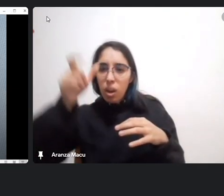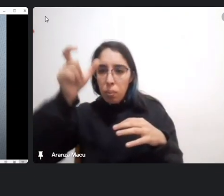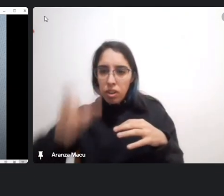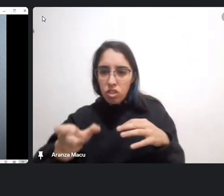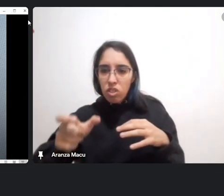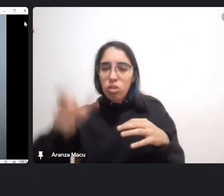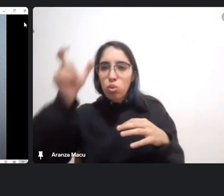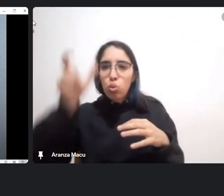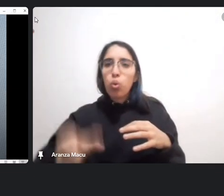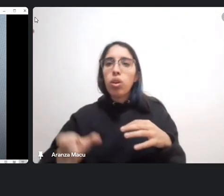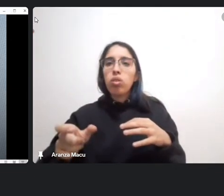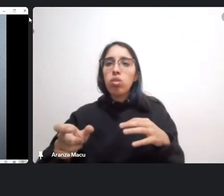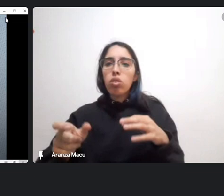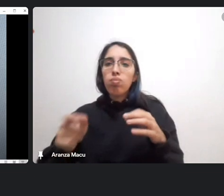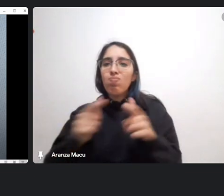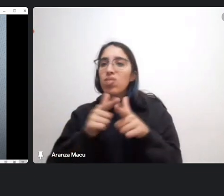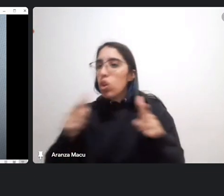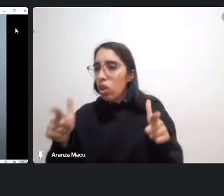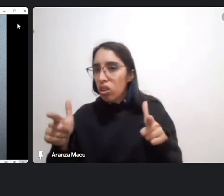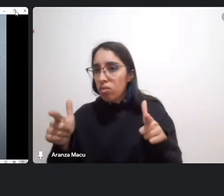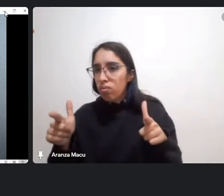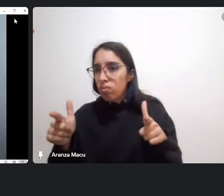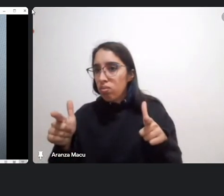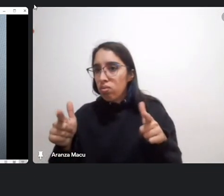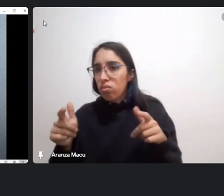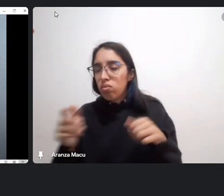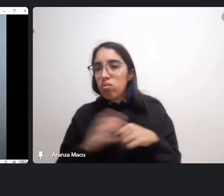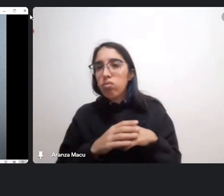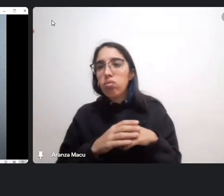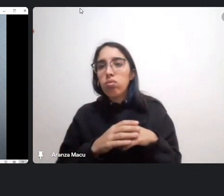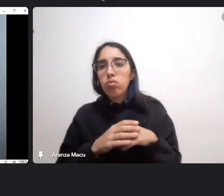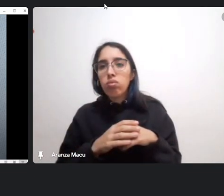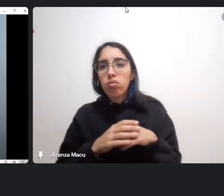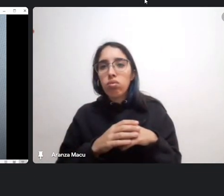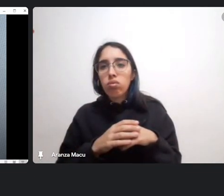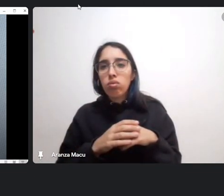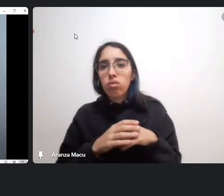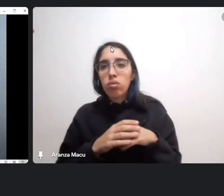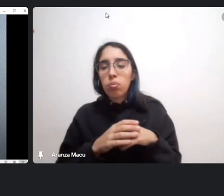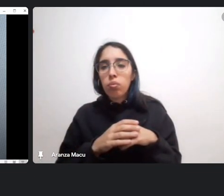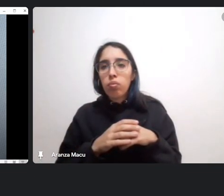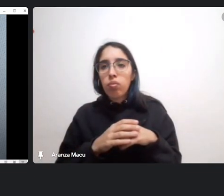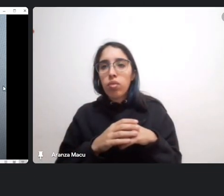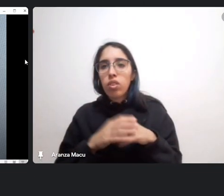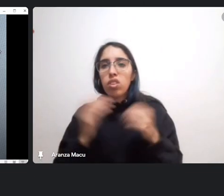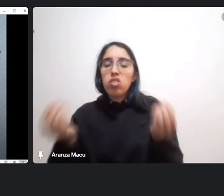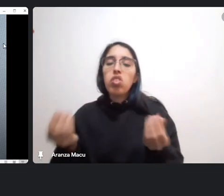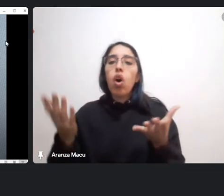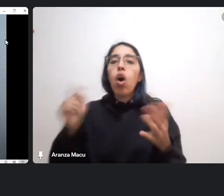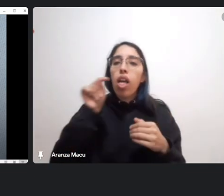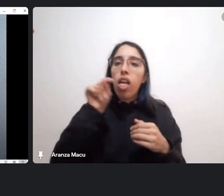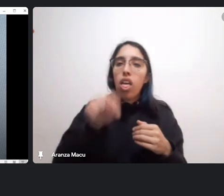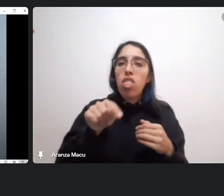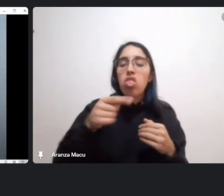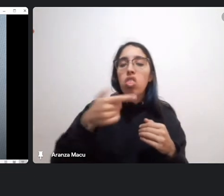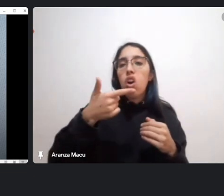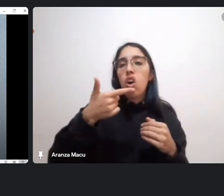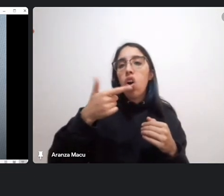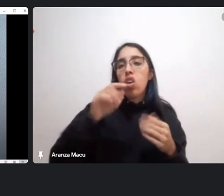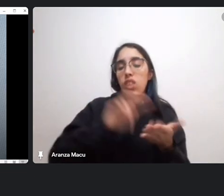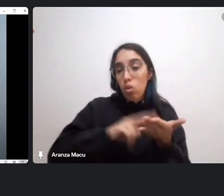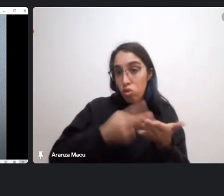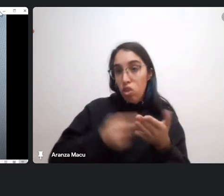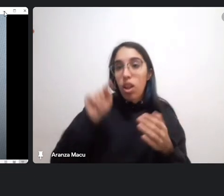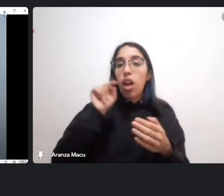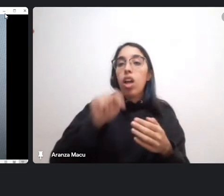hizo? Dice. Fue hecho o se hizo apoyando el desarrollo, ¿sí? Claro, entonces,